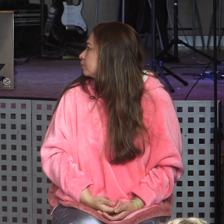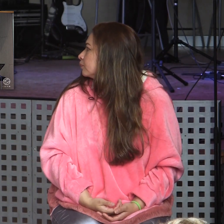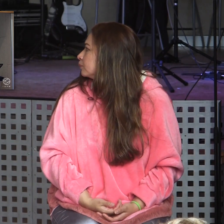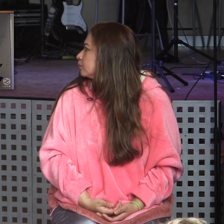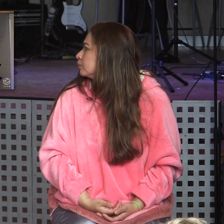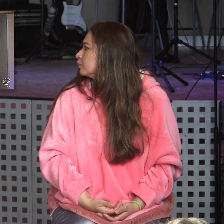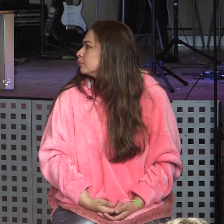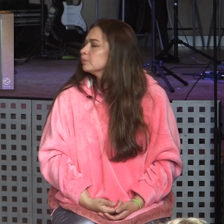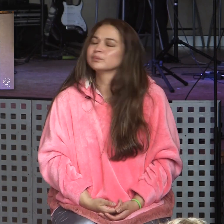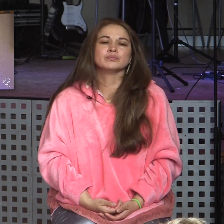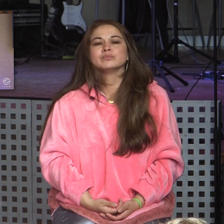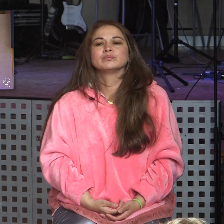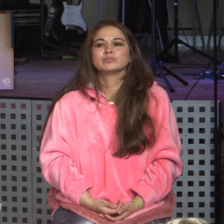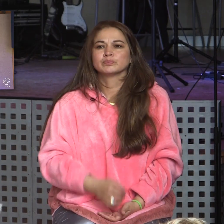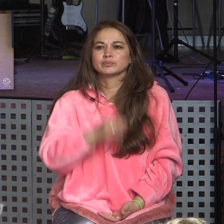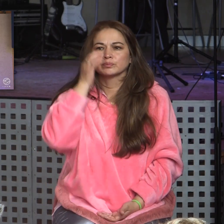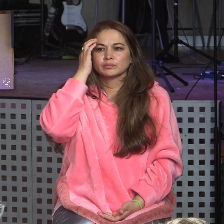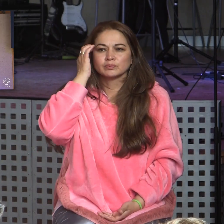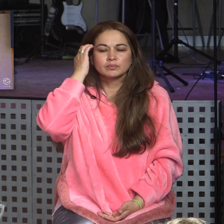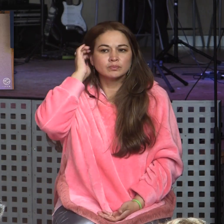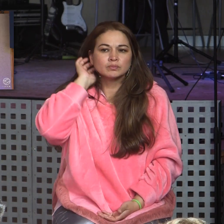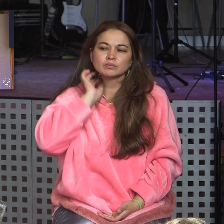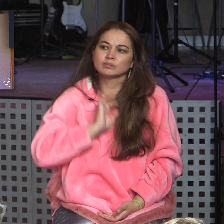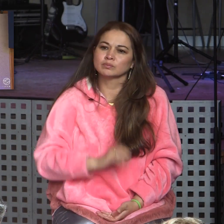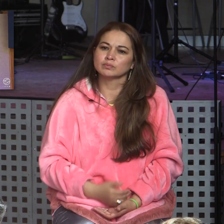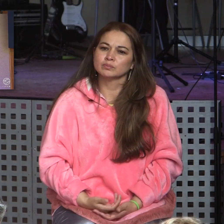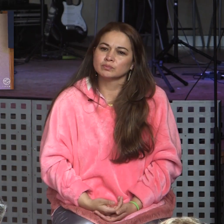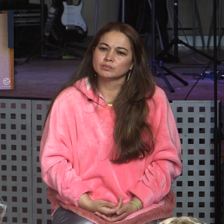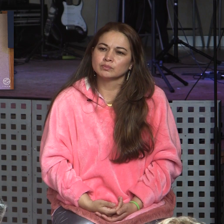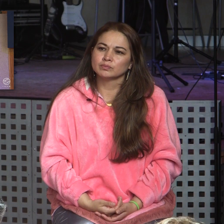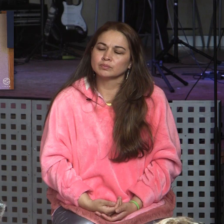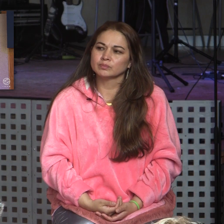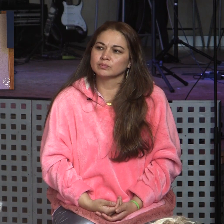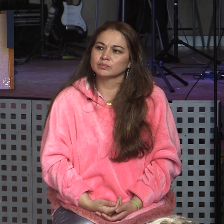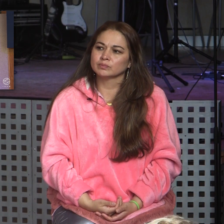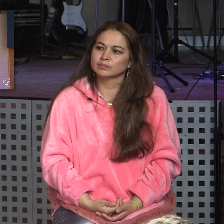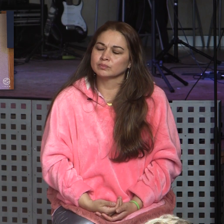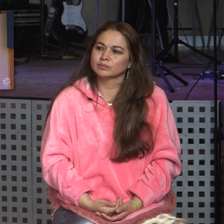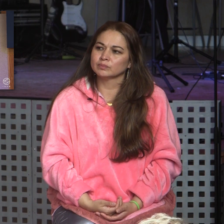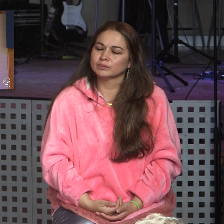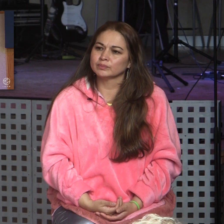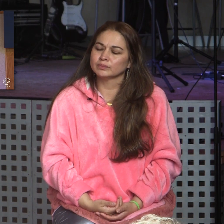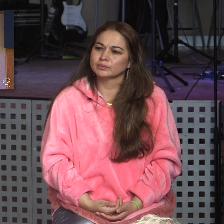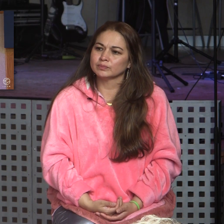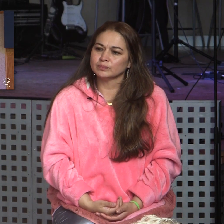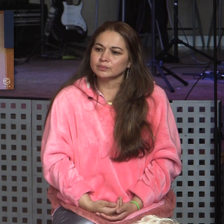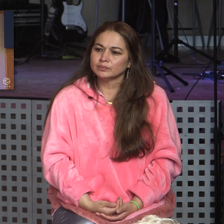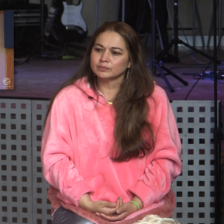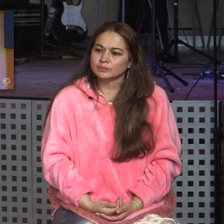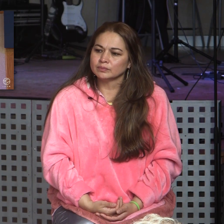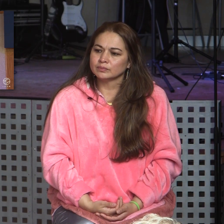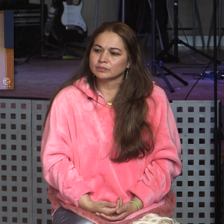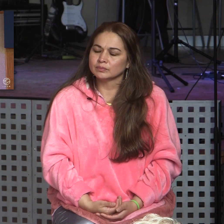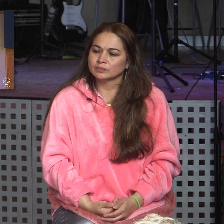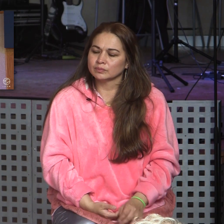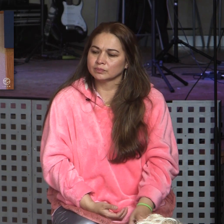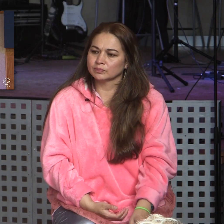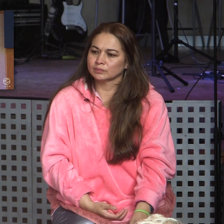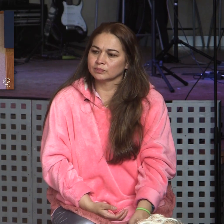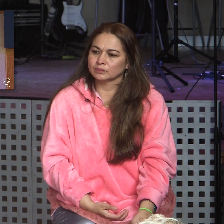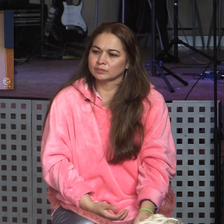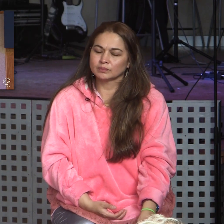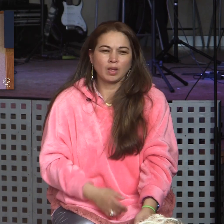orar, los manda que pasen a la otra orilla. Él, cuando desciende, viene por el